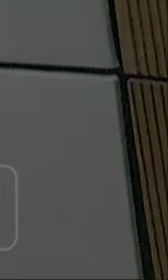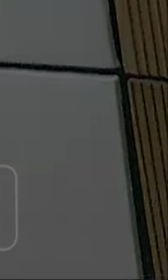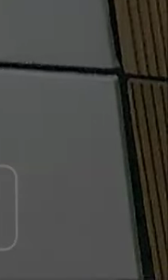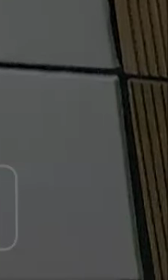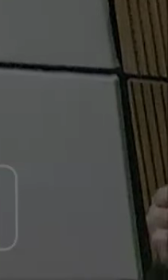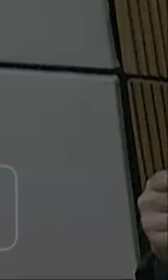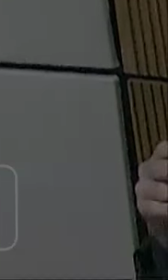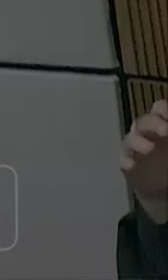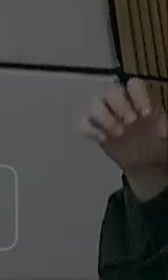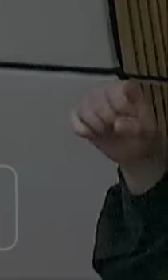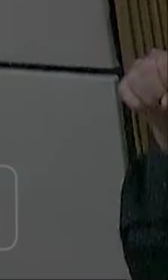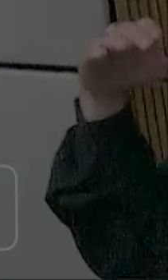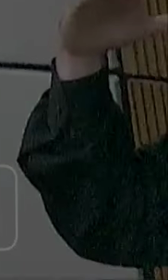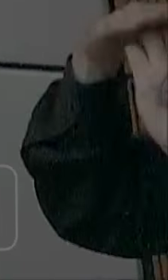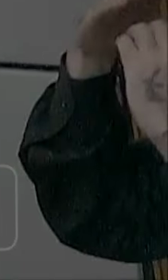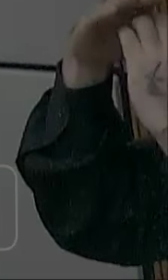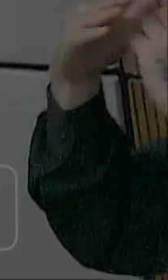recibido en la carrera de Derechos.